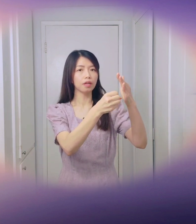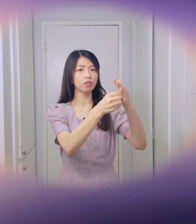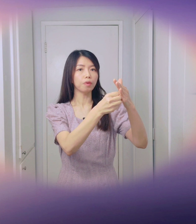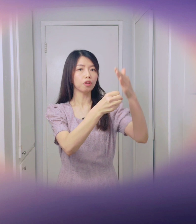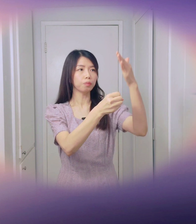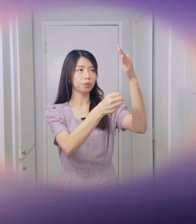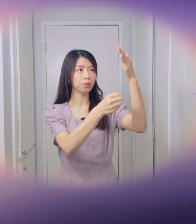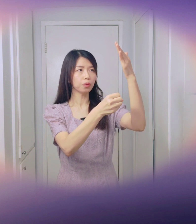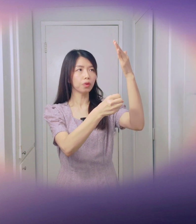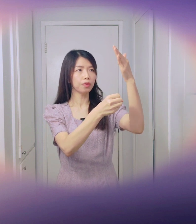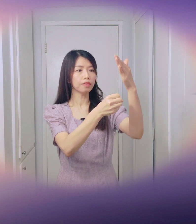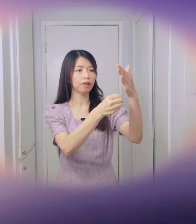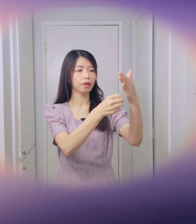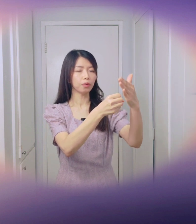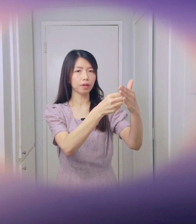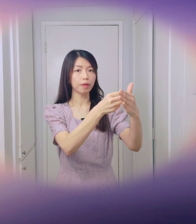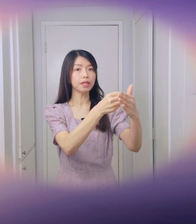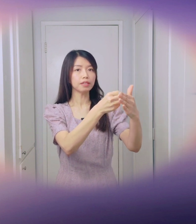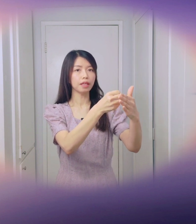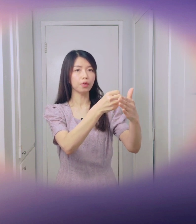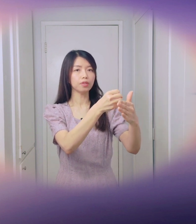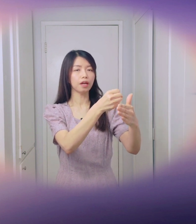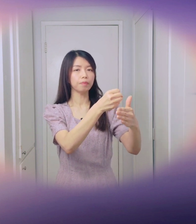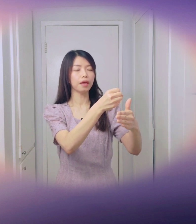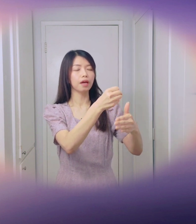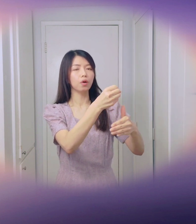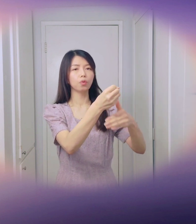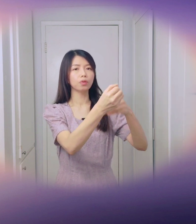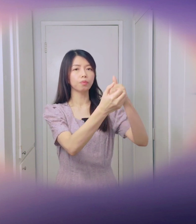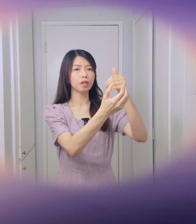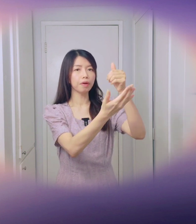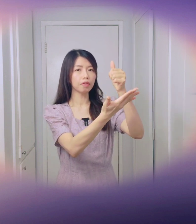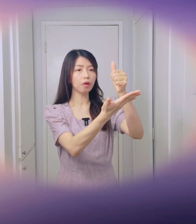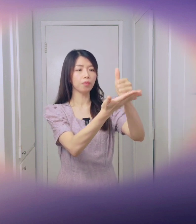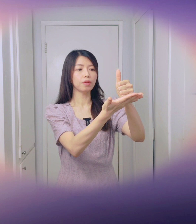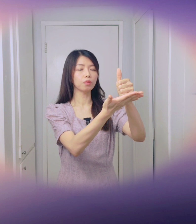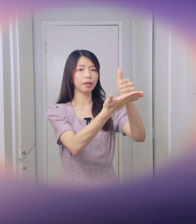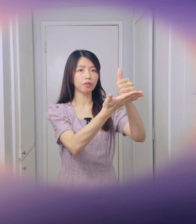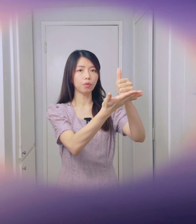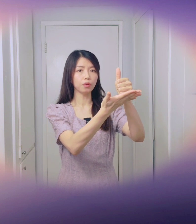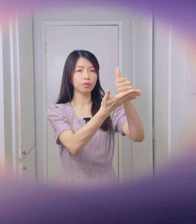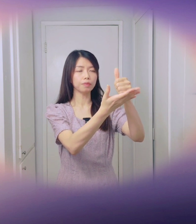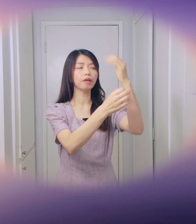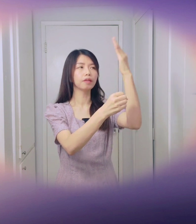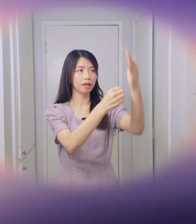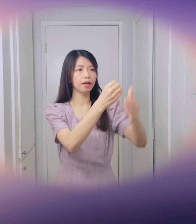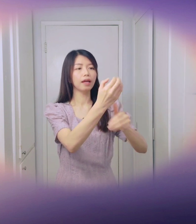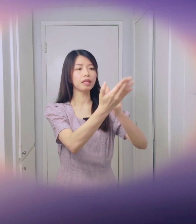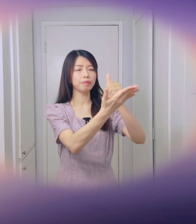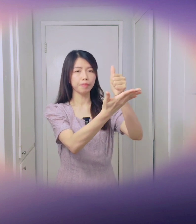펴셔서 이 주먹 옆으로 위에서 아래로 감싸듯이 내려오신 다음에 오른손 엄지를 펴서 왼손 바닥에